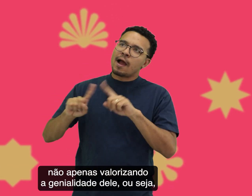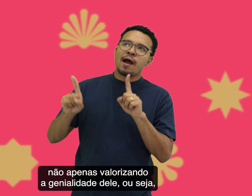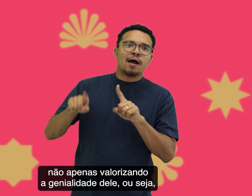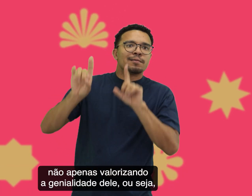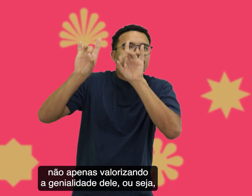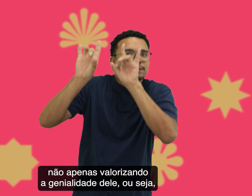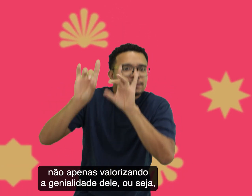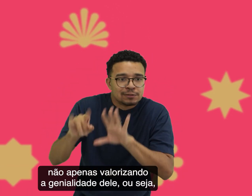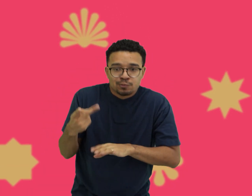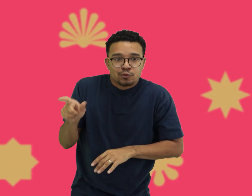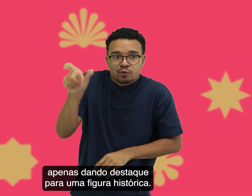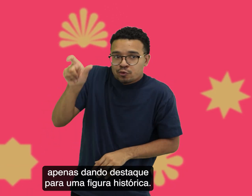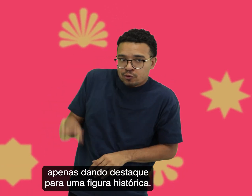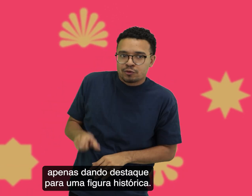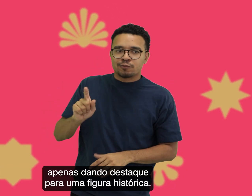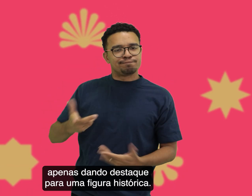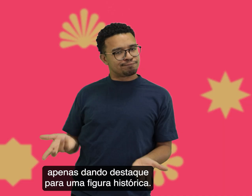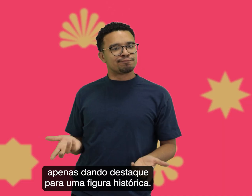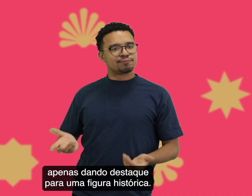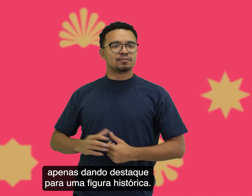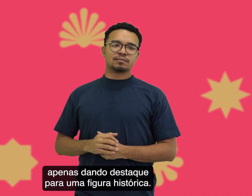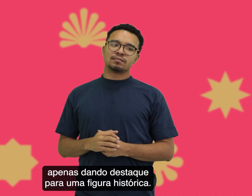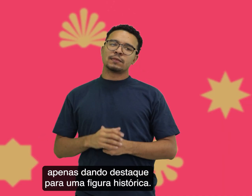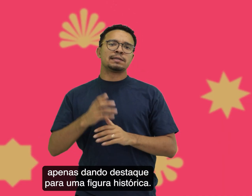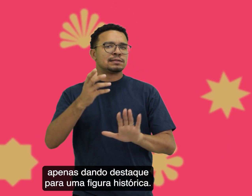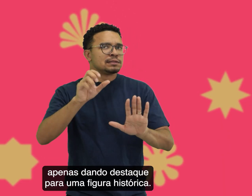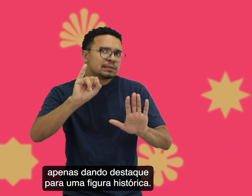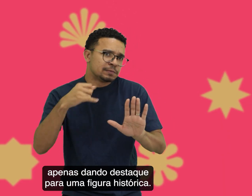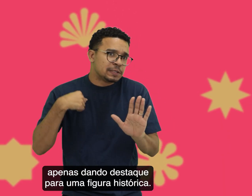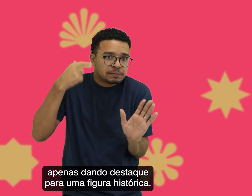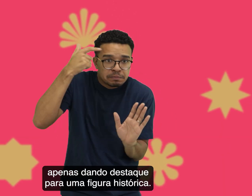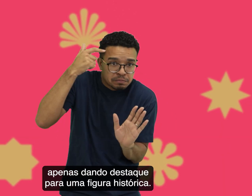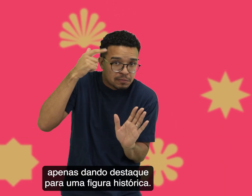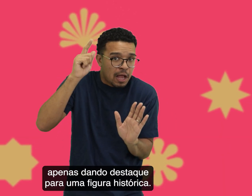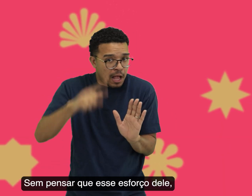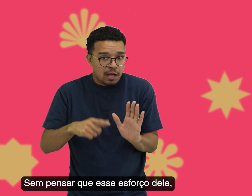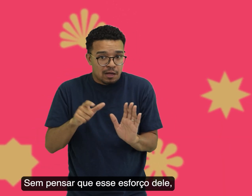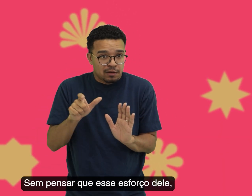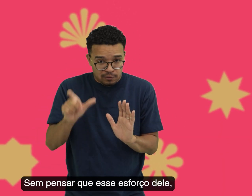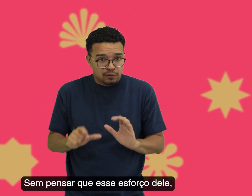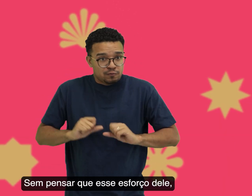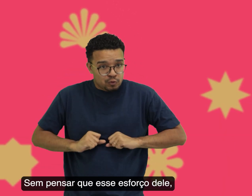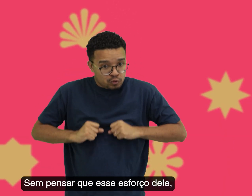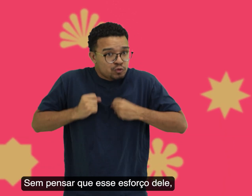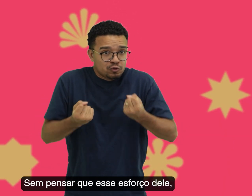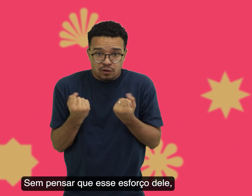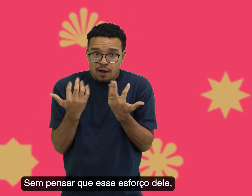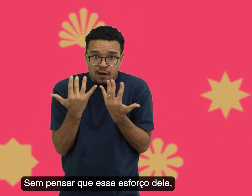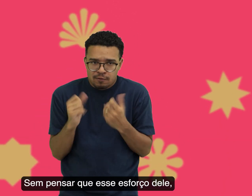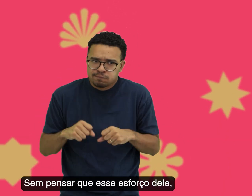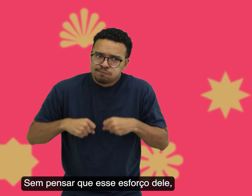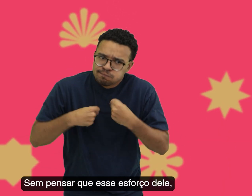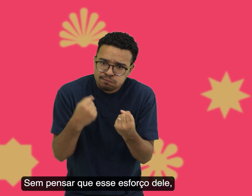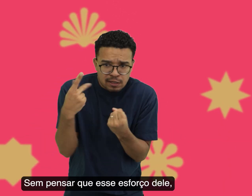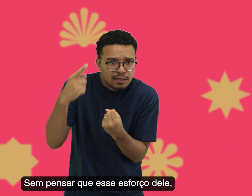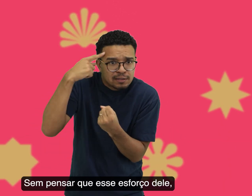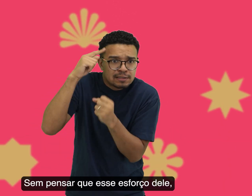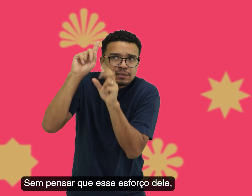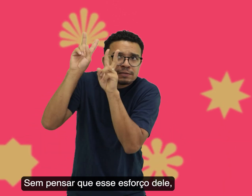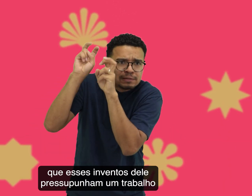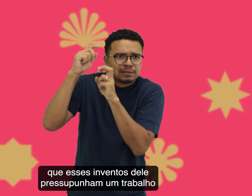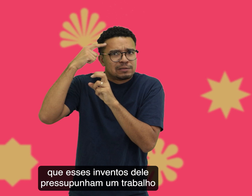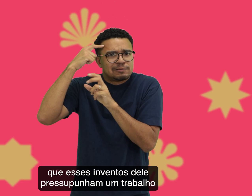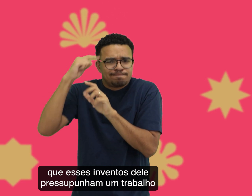a genialidade dele, ou seja, apenas dando destaque para uma figura histórica, né? Sim, pensar que